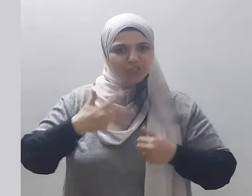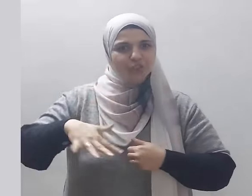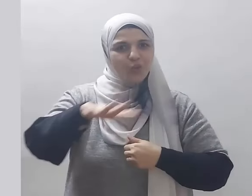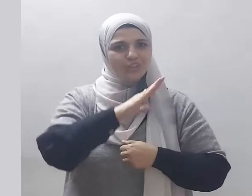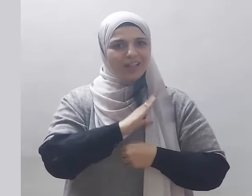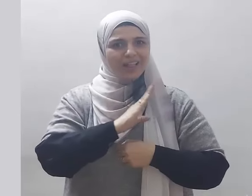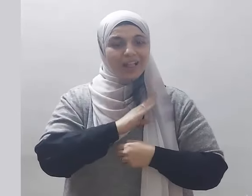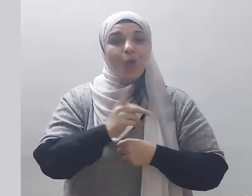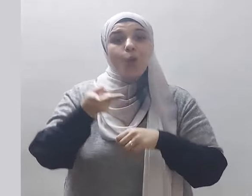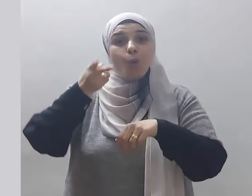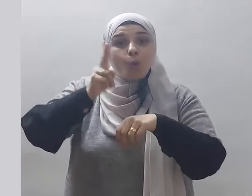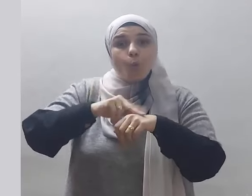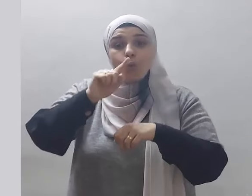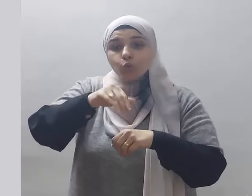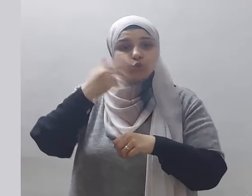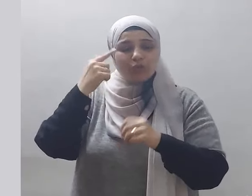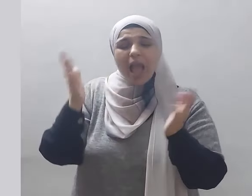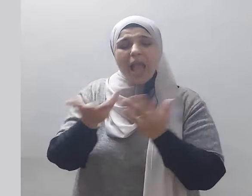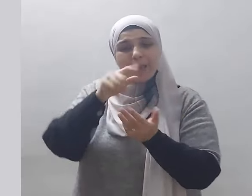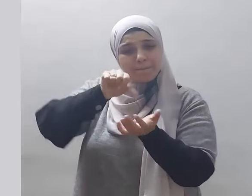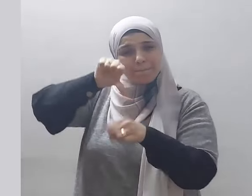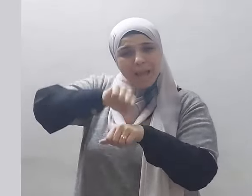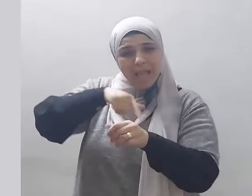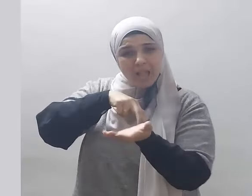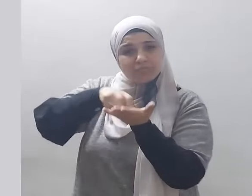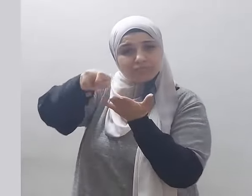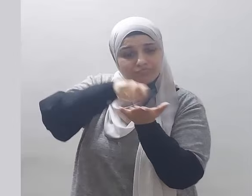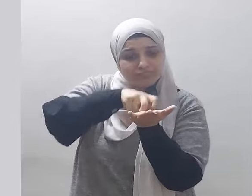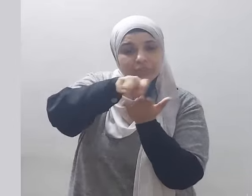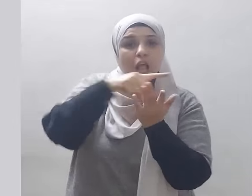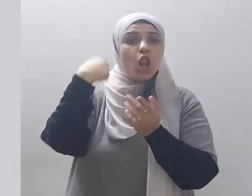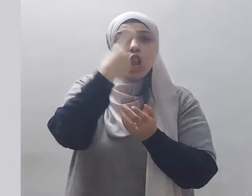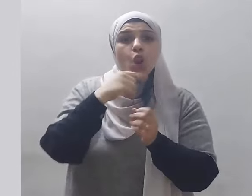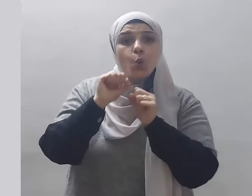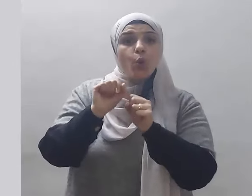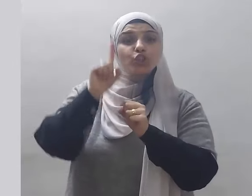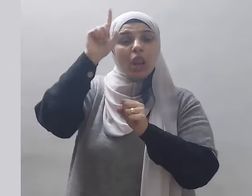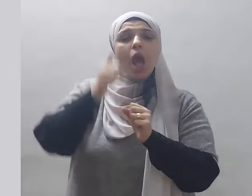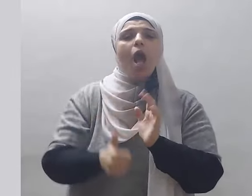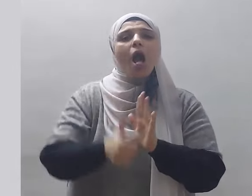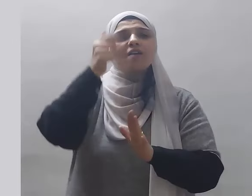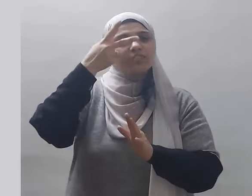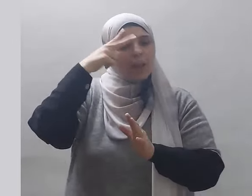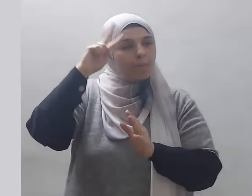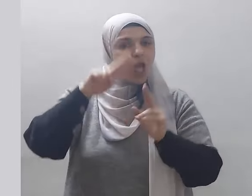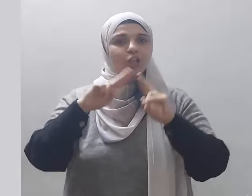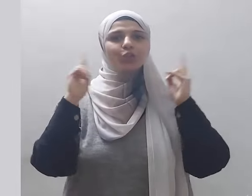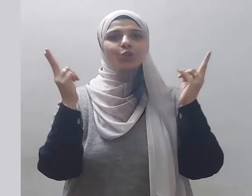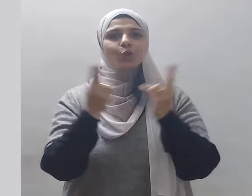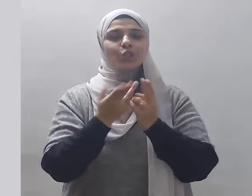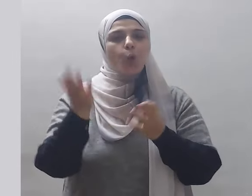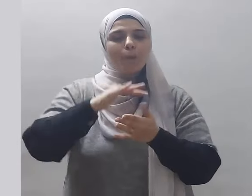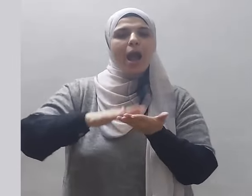والروحه يروح وال العبد في سبيل الله او الغدوه خير من الدنيا وما عليها